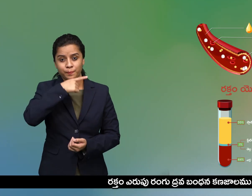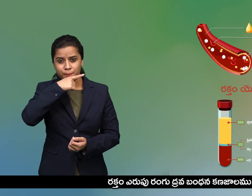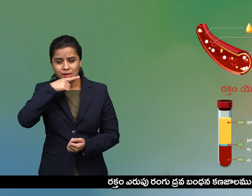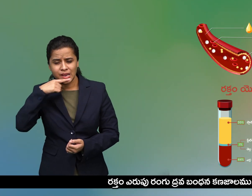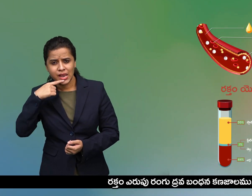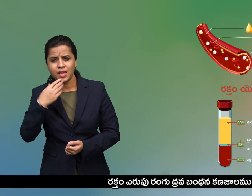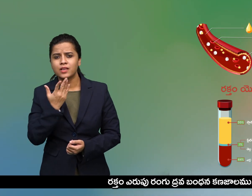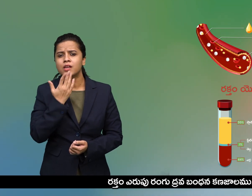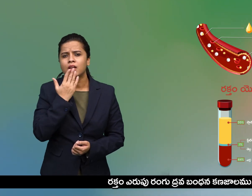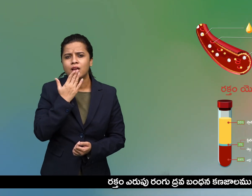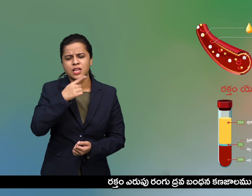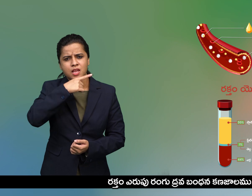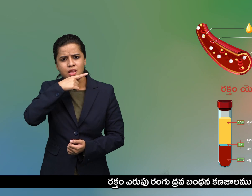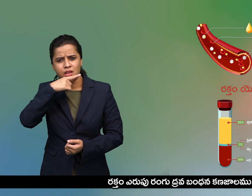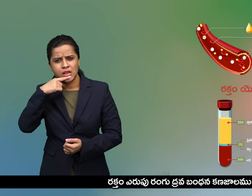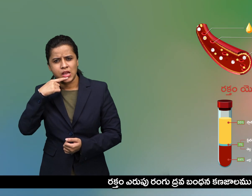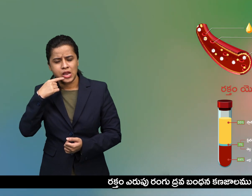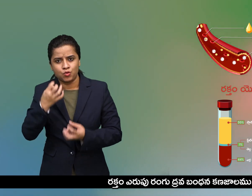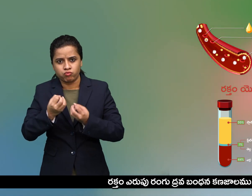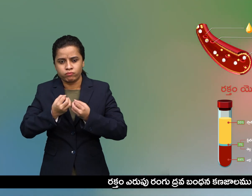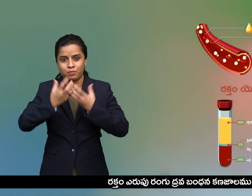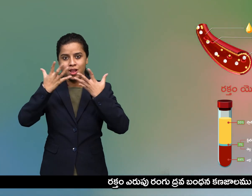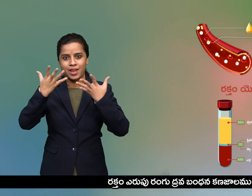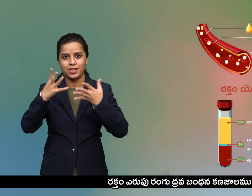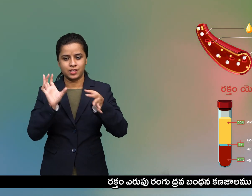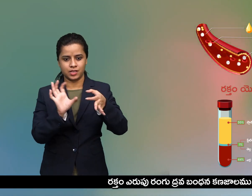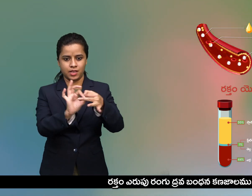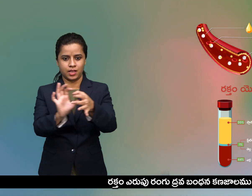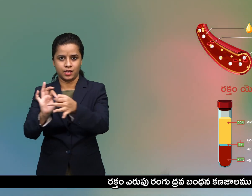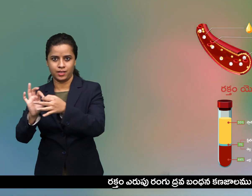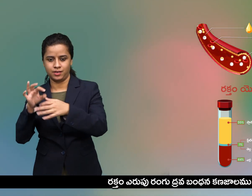రక్తం ఎరుపు రంగు ద్రవ బంధన కణజాలము.